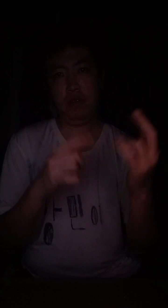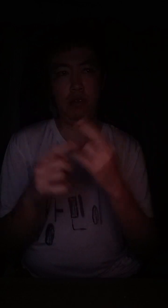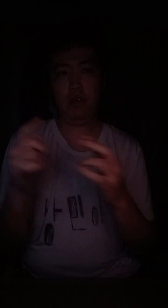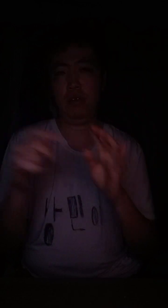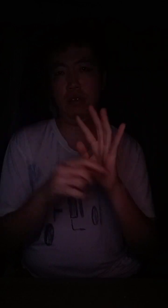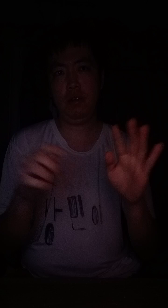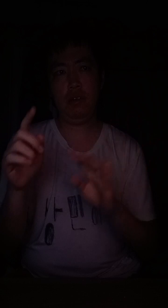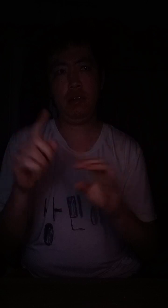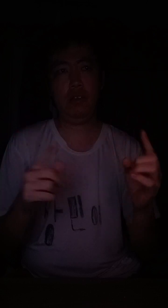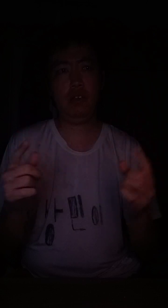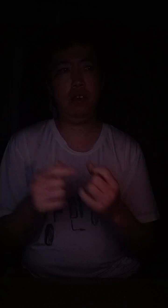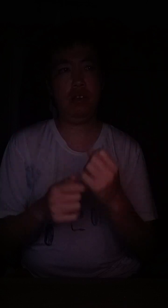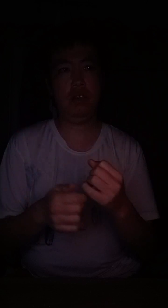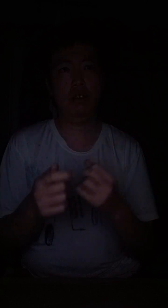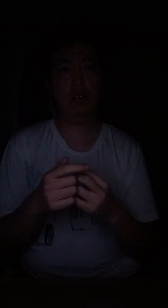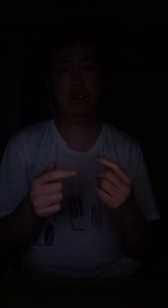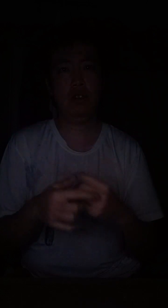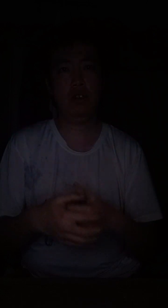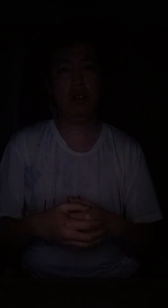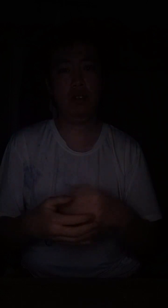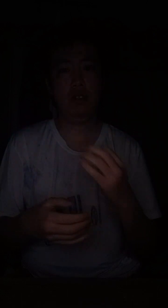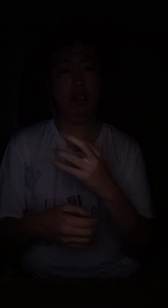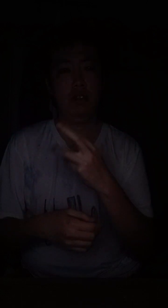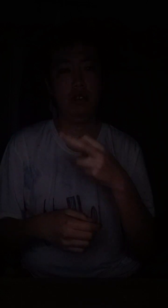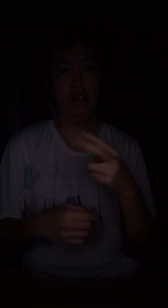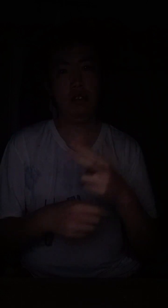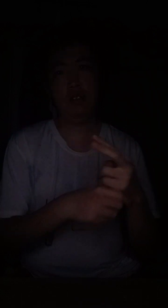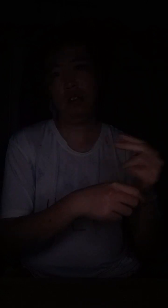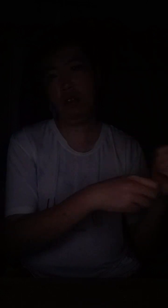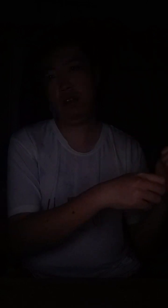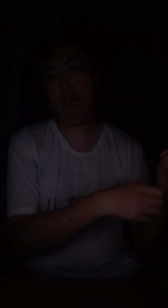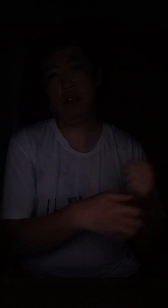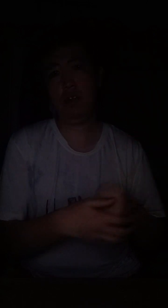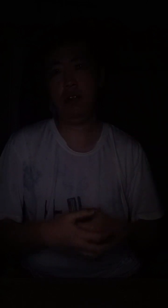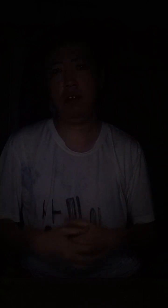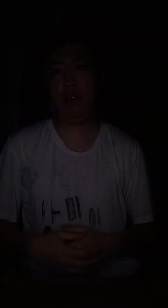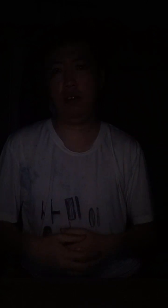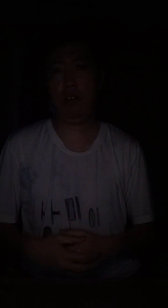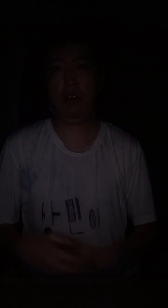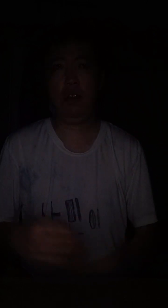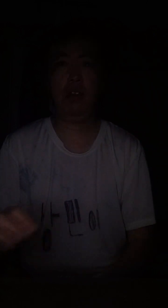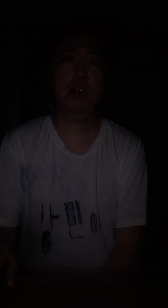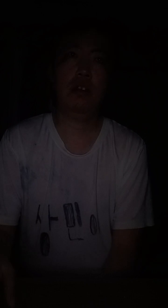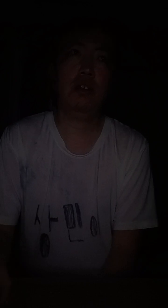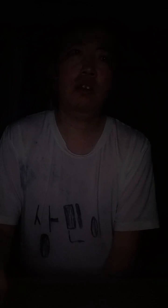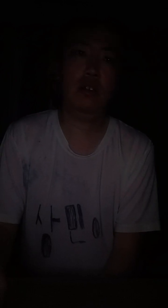밝혔습니다. A씨는 지난달 20일 구속돼 재판을 앞두고 있습니다. 여러분수 TV 고효은입니다.